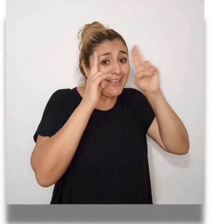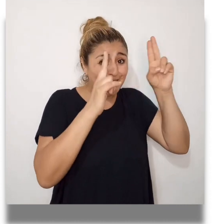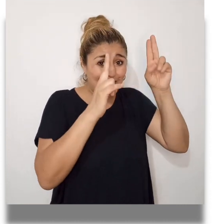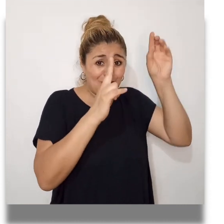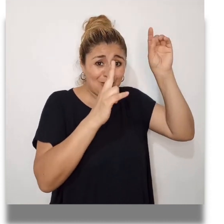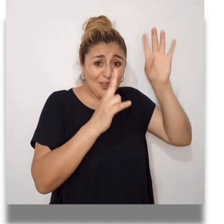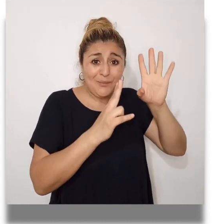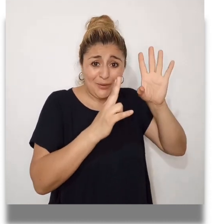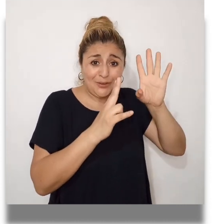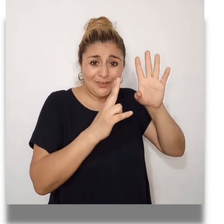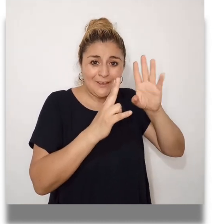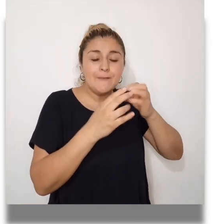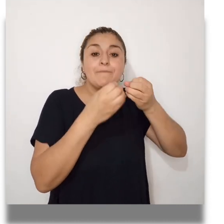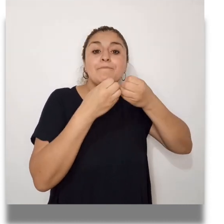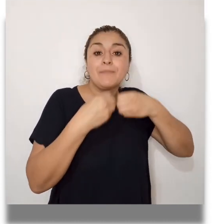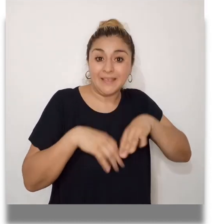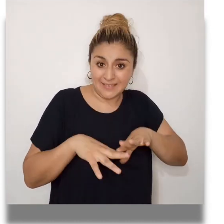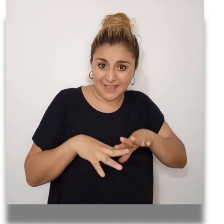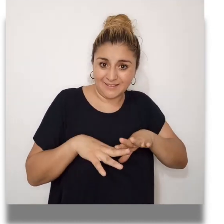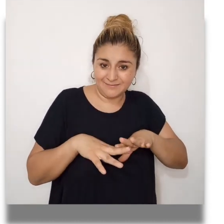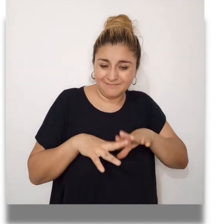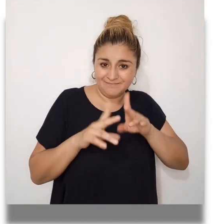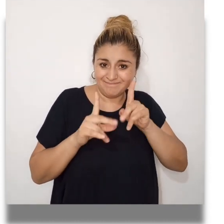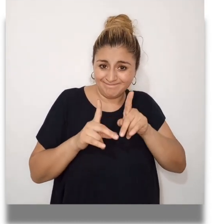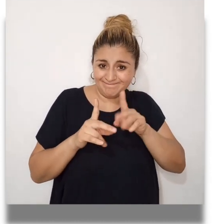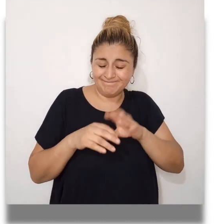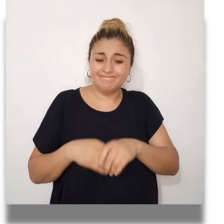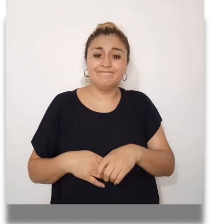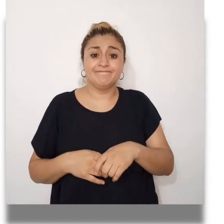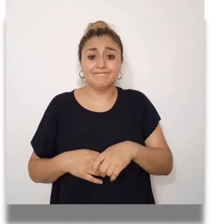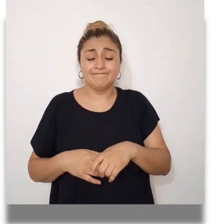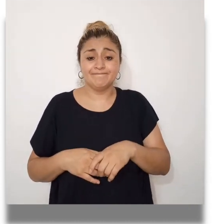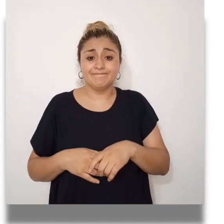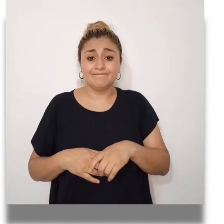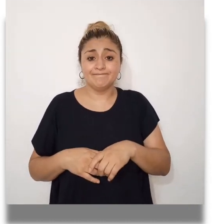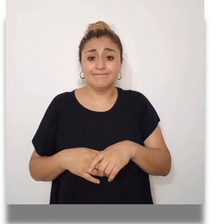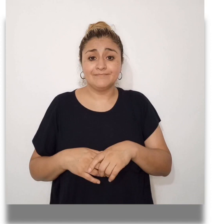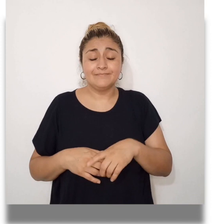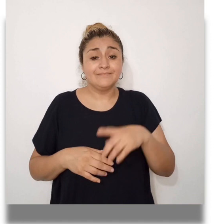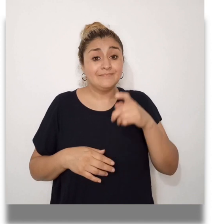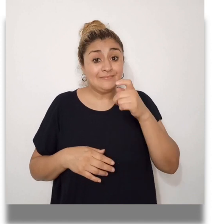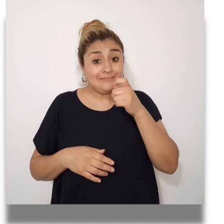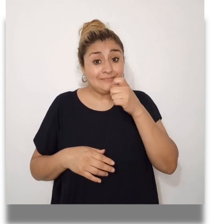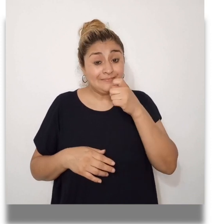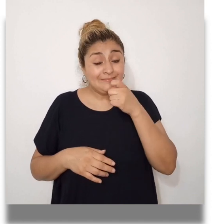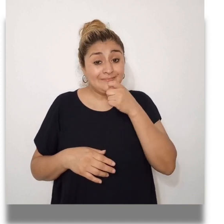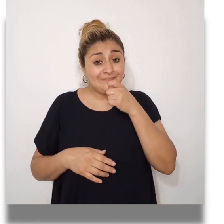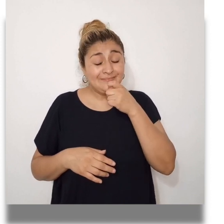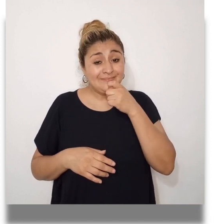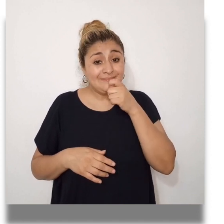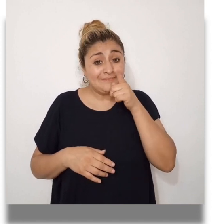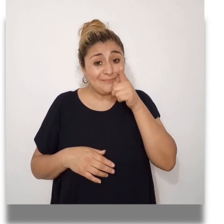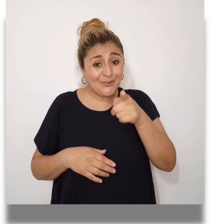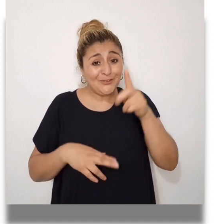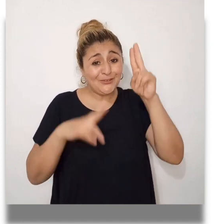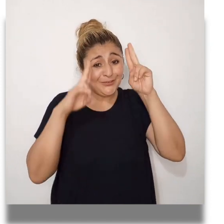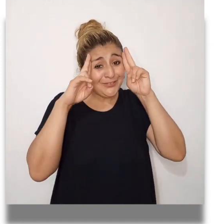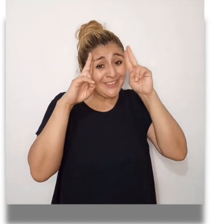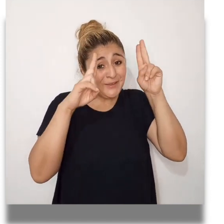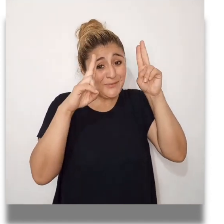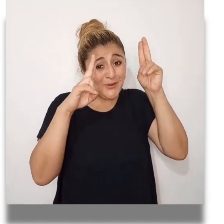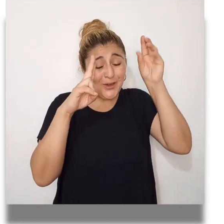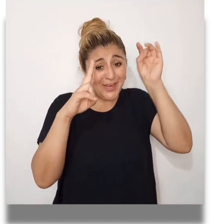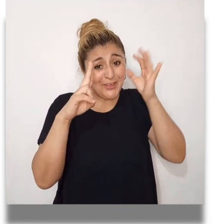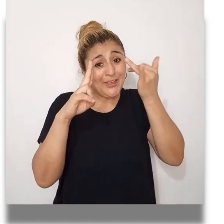Dieu. El temor de Dios. C'est de reconnaître qu'il est Dieu. Es reconocer que él es